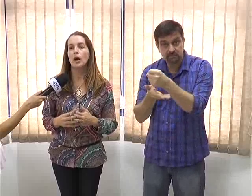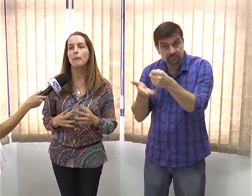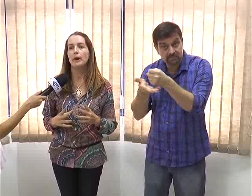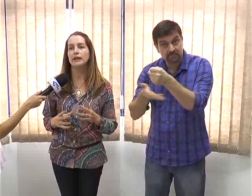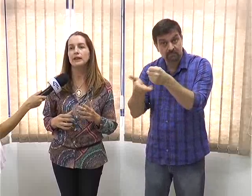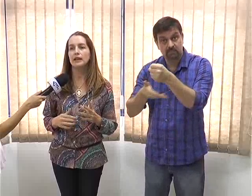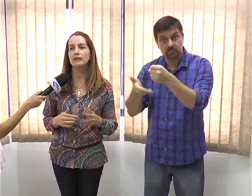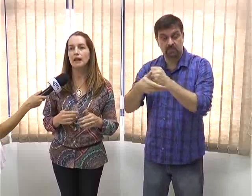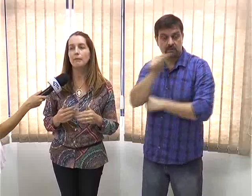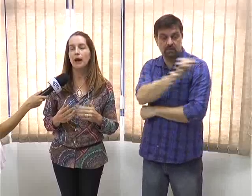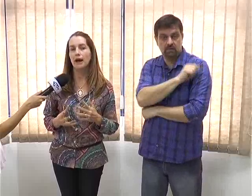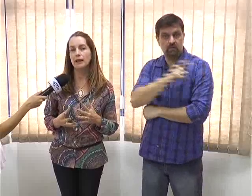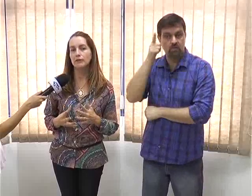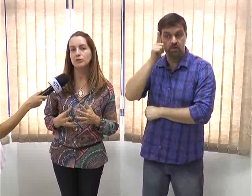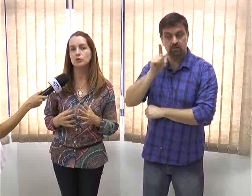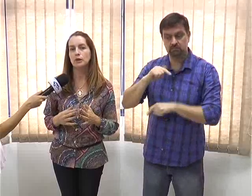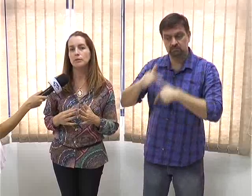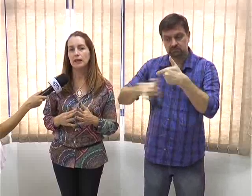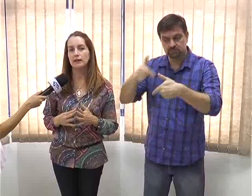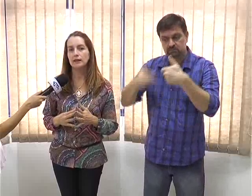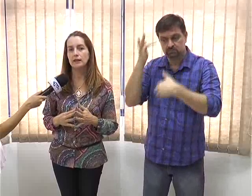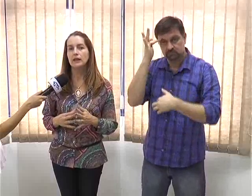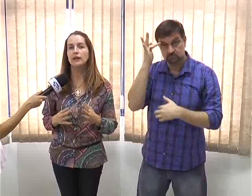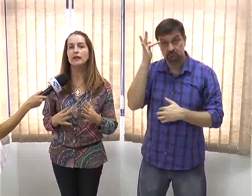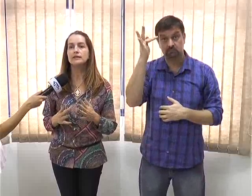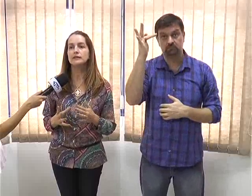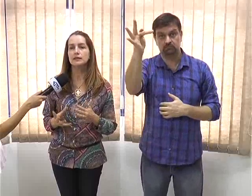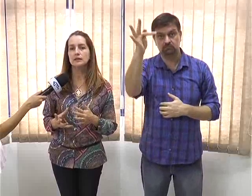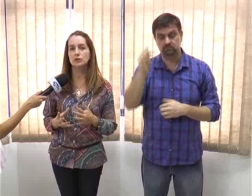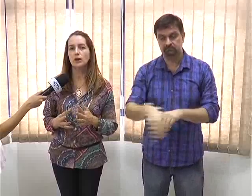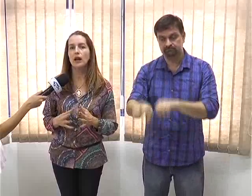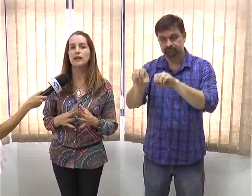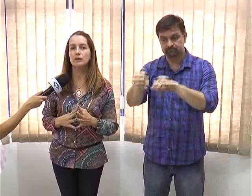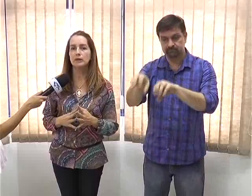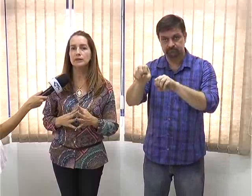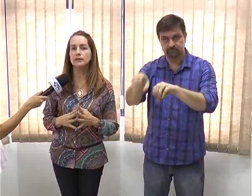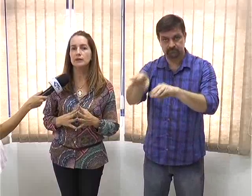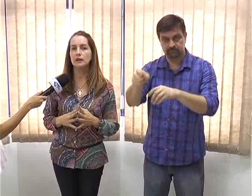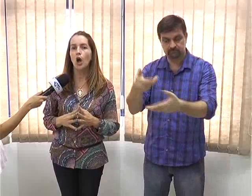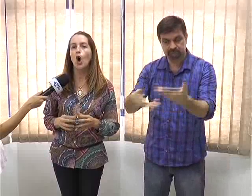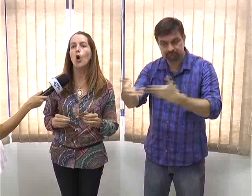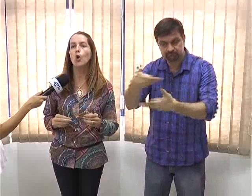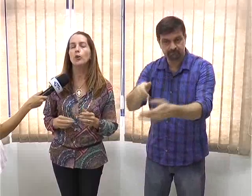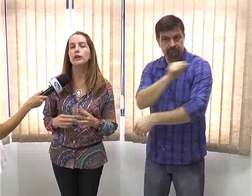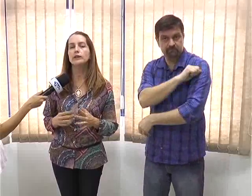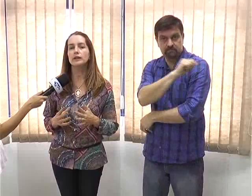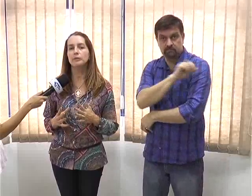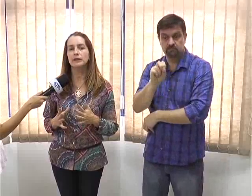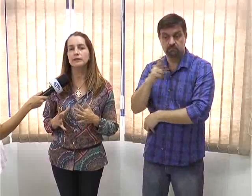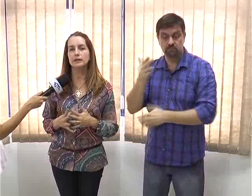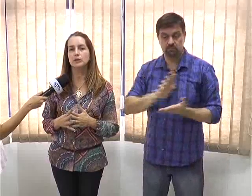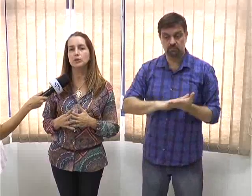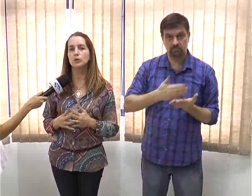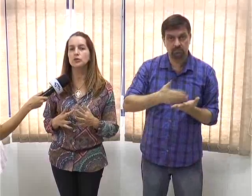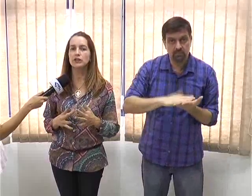para que ele trabalhe futuramente ensinando a Libras ou interpretando os